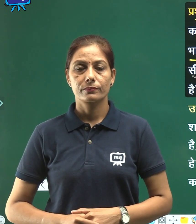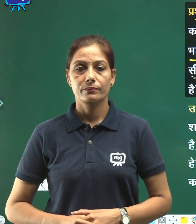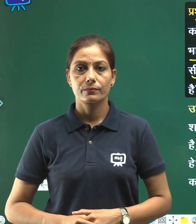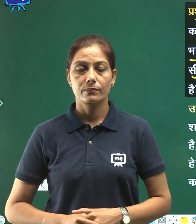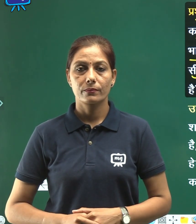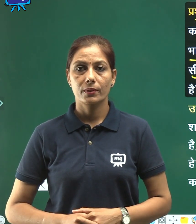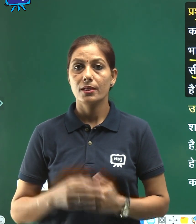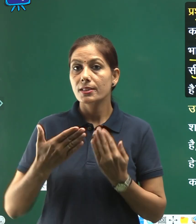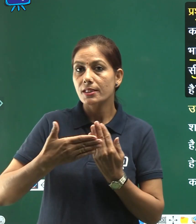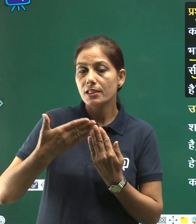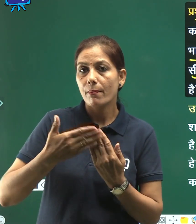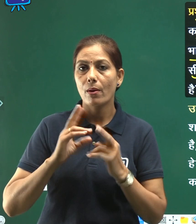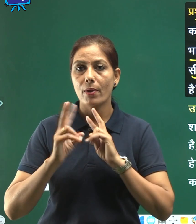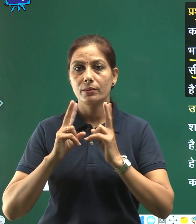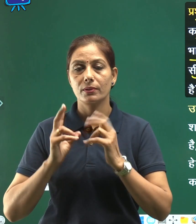सीधी बात भी